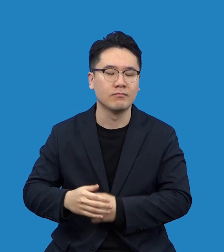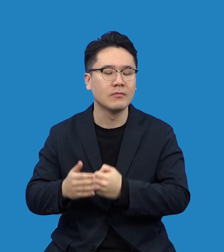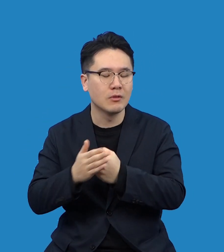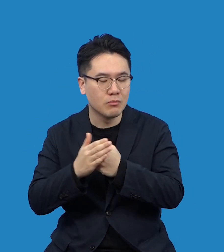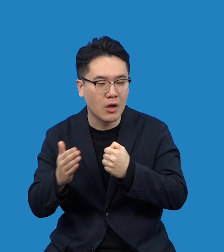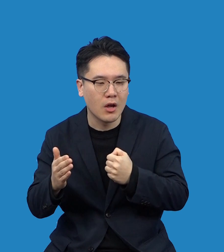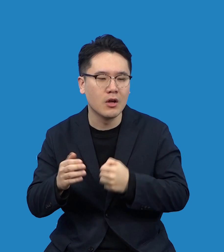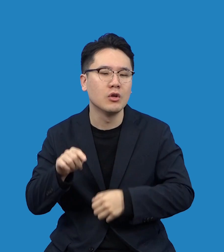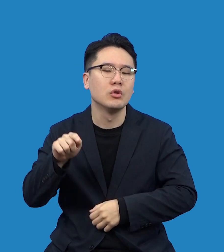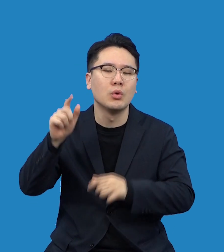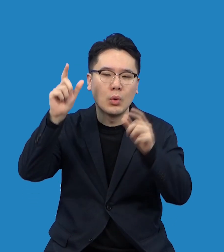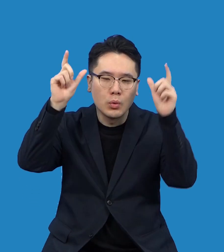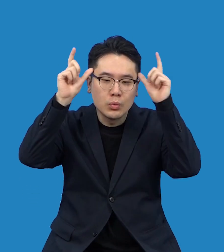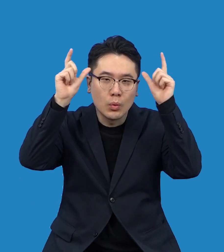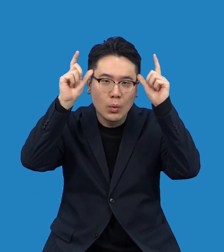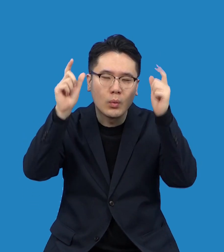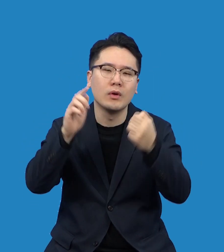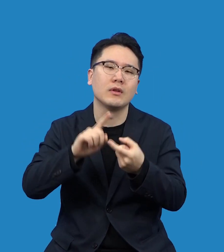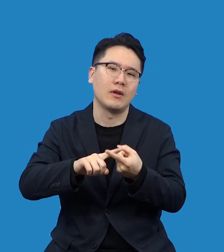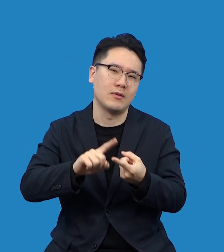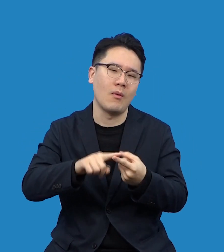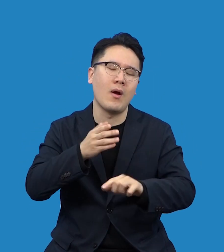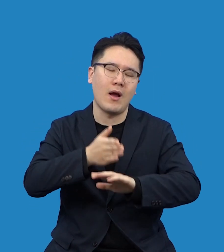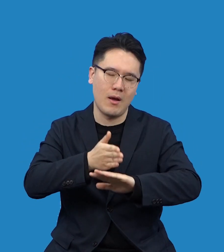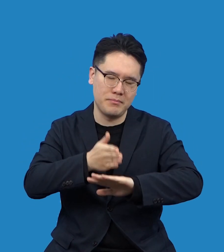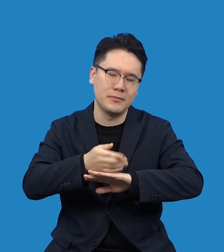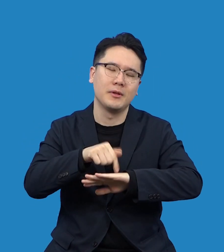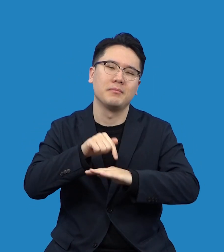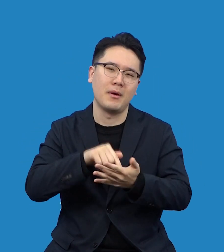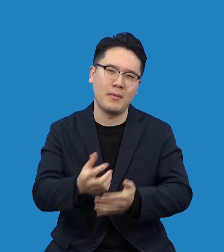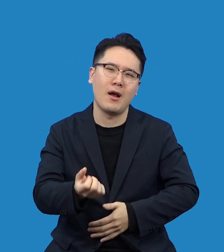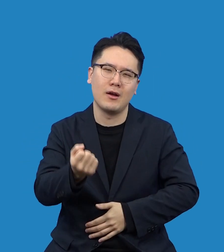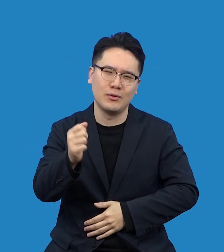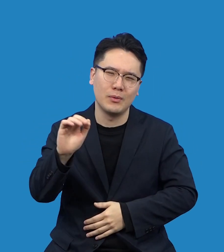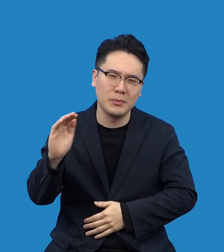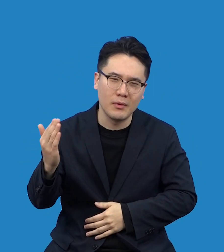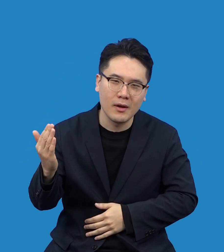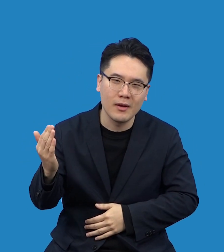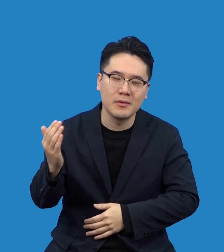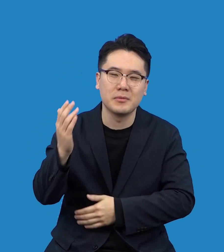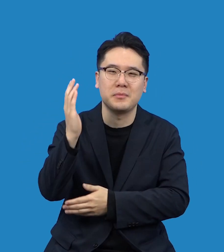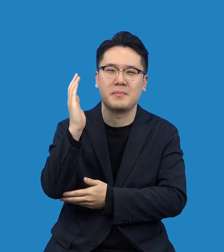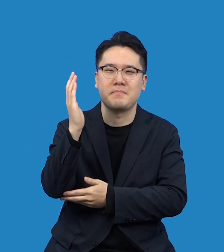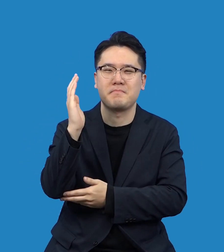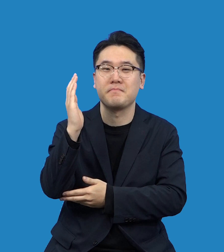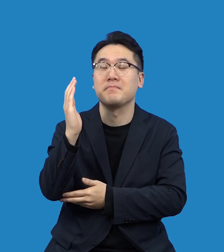가져야 한단다. 여러 말씀을 하셨답니다.